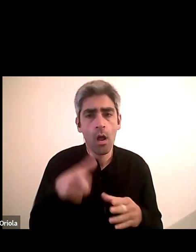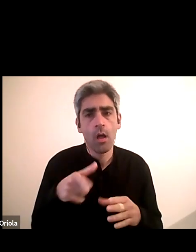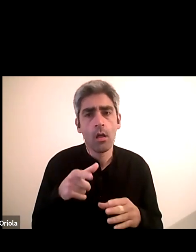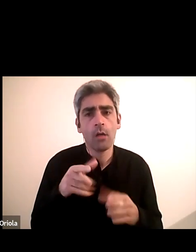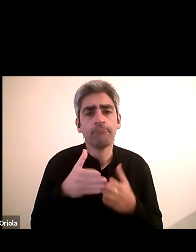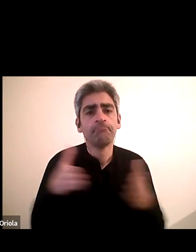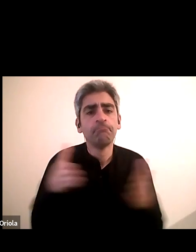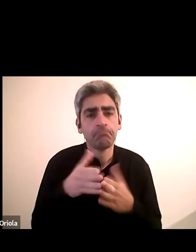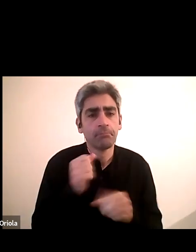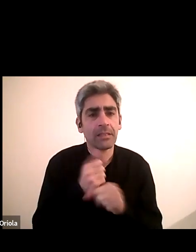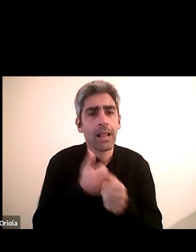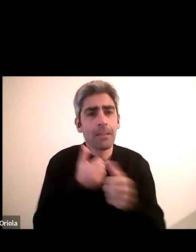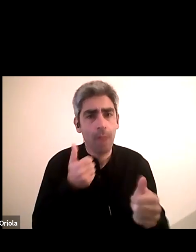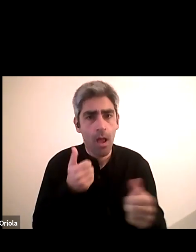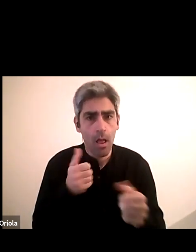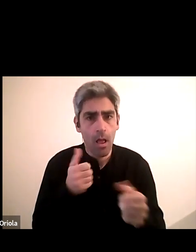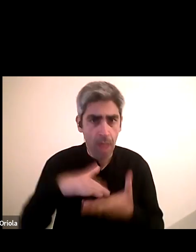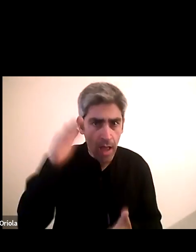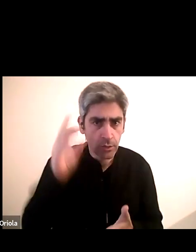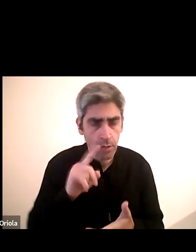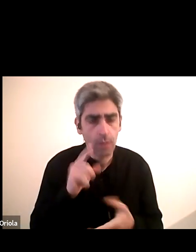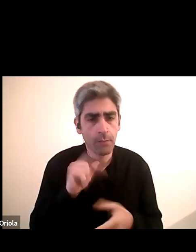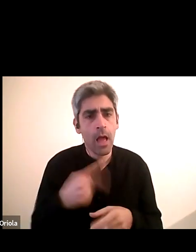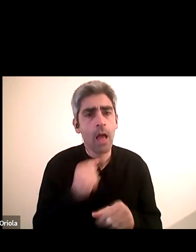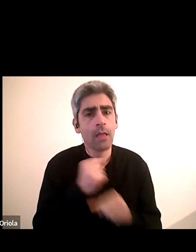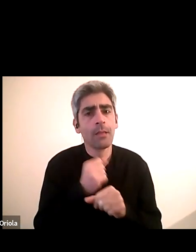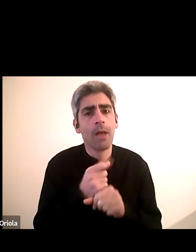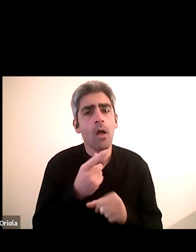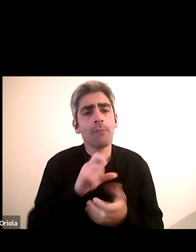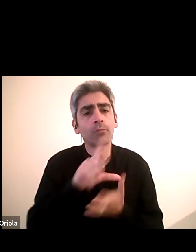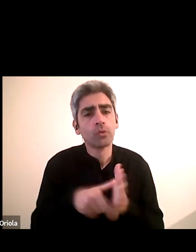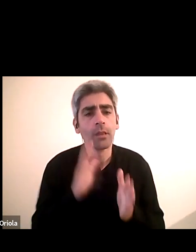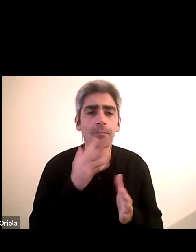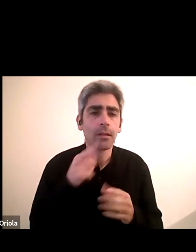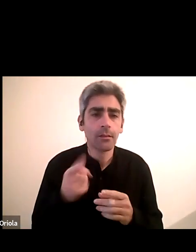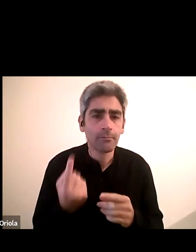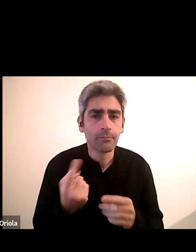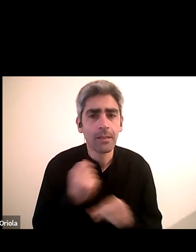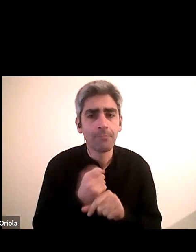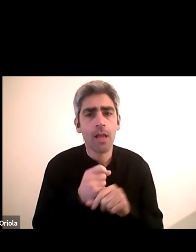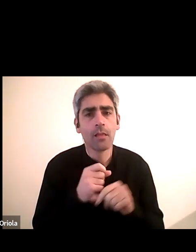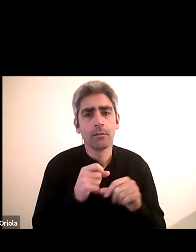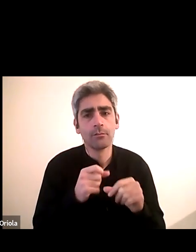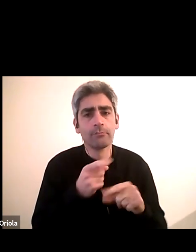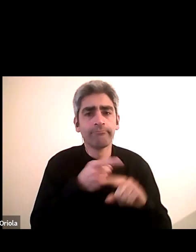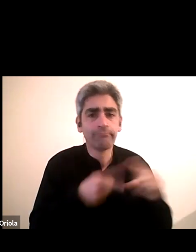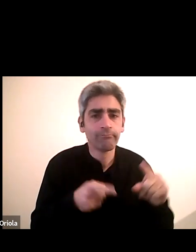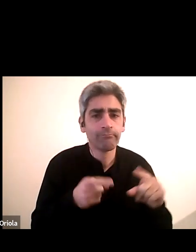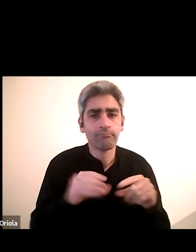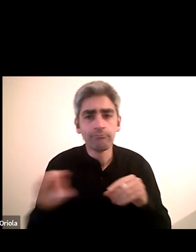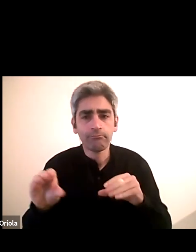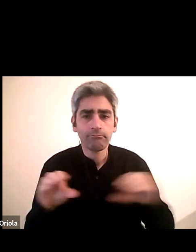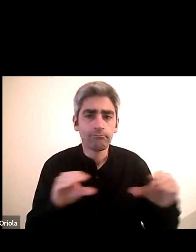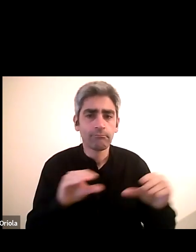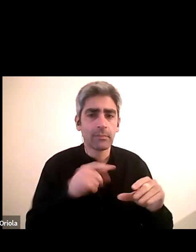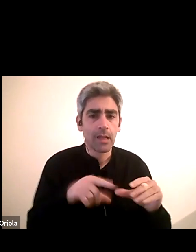do teletrabalho. Temos o trabalho por projetos, que também deixou, tanto o trabalho fica fracionado, fica esmigalhado, como